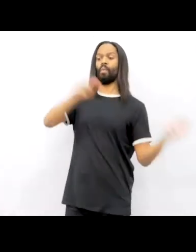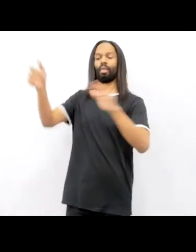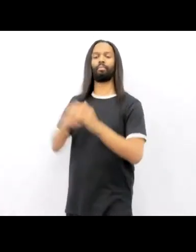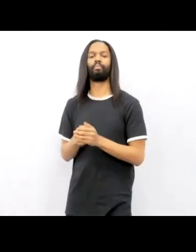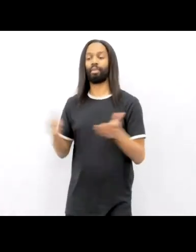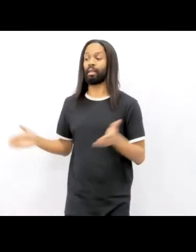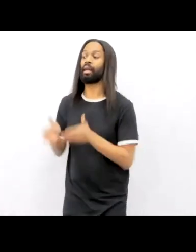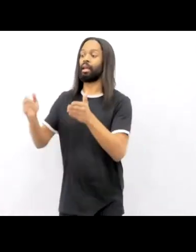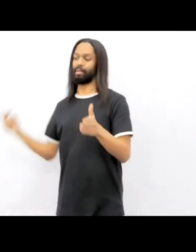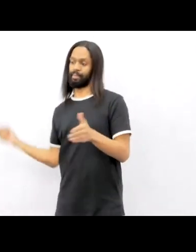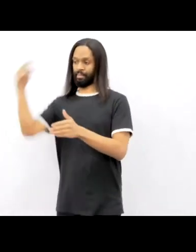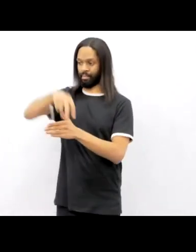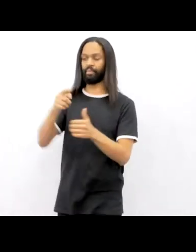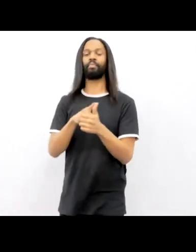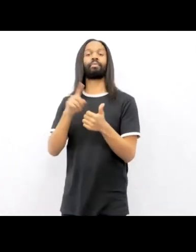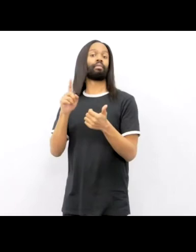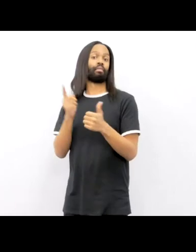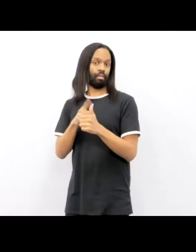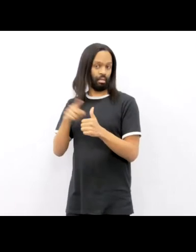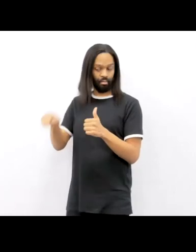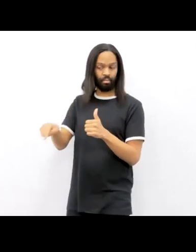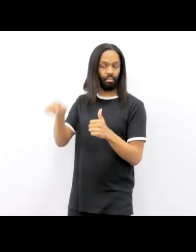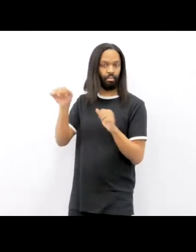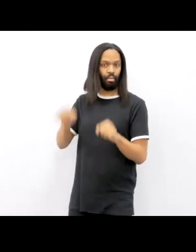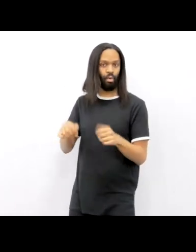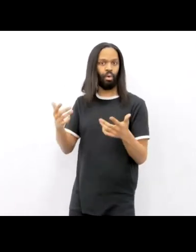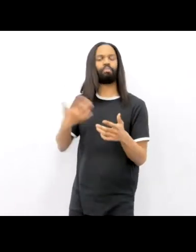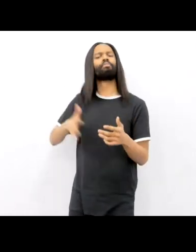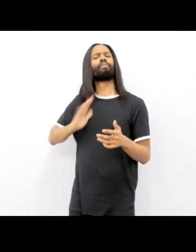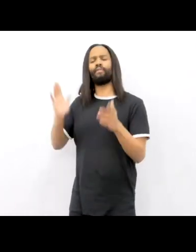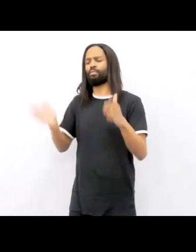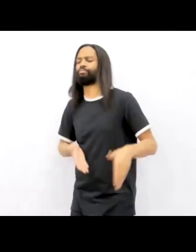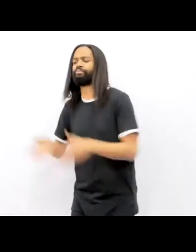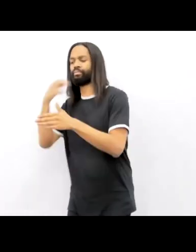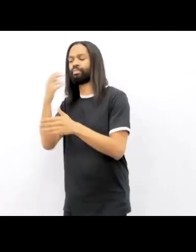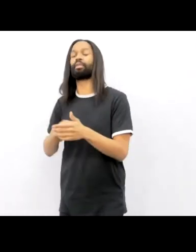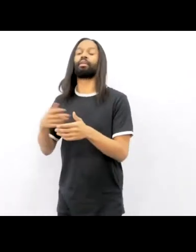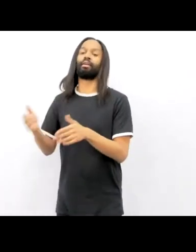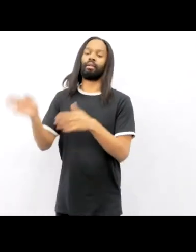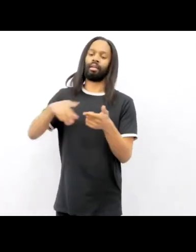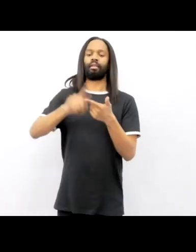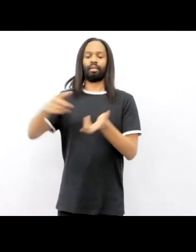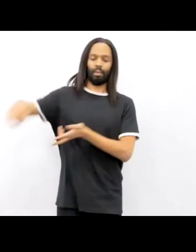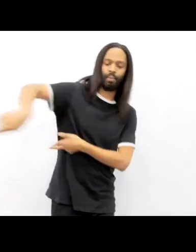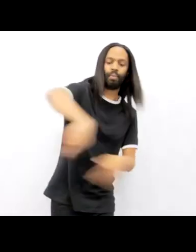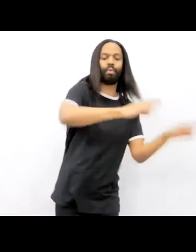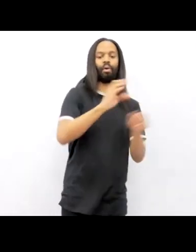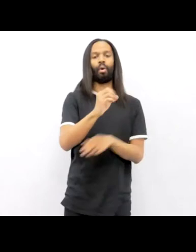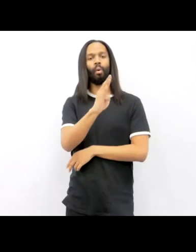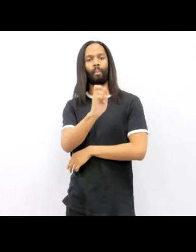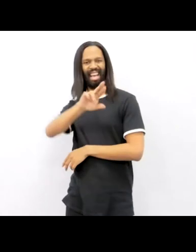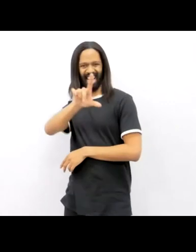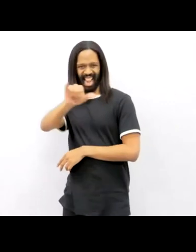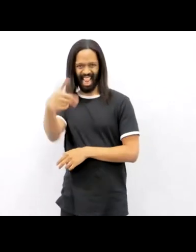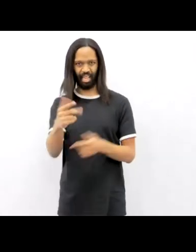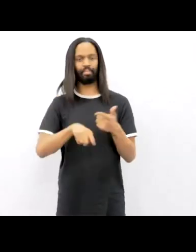'aménagement d'un chemin traversant comme de l'ancienne voie ferrée, le traitement de la rue au Berlin, de la rue Saint-Vincent-de-Paul,